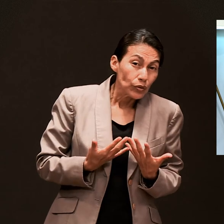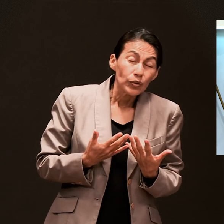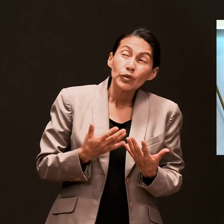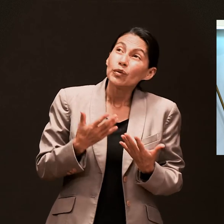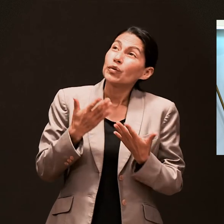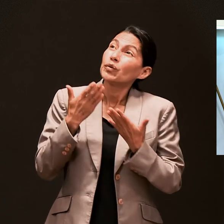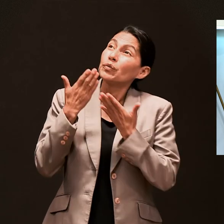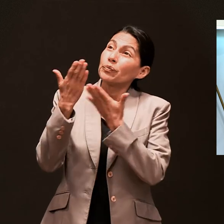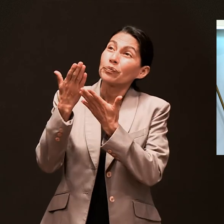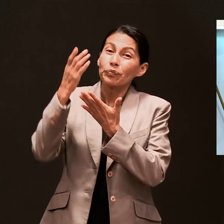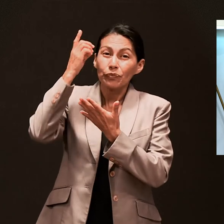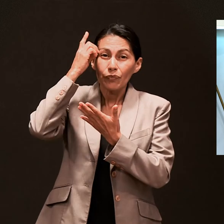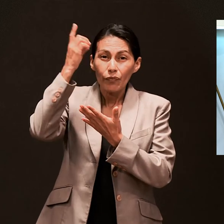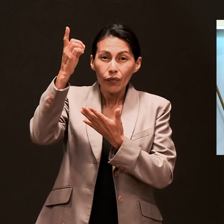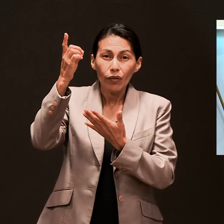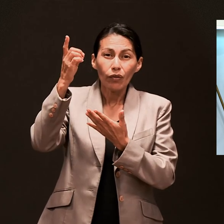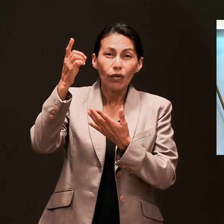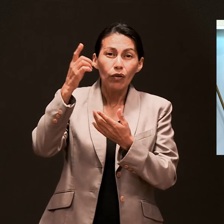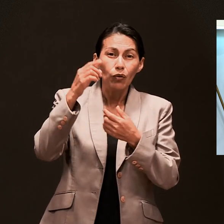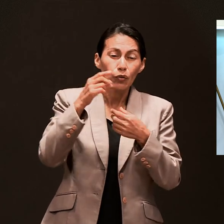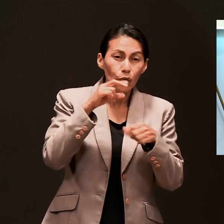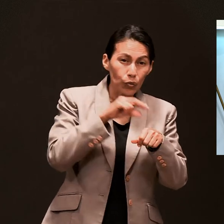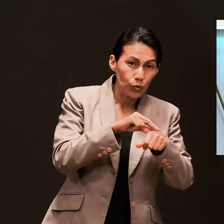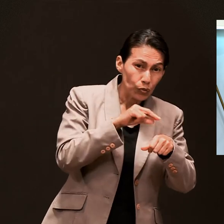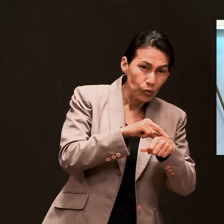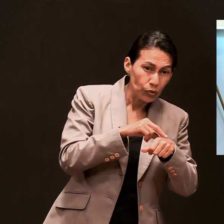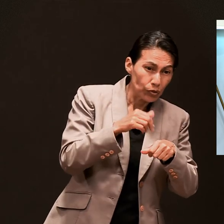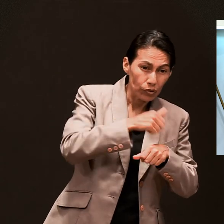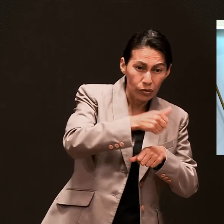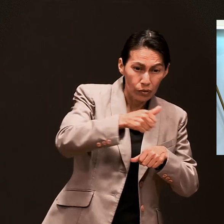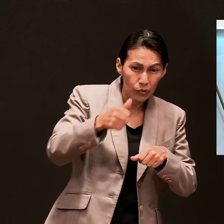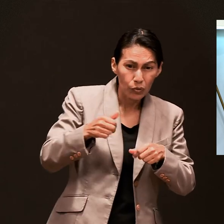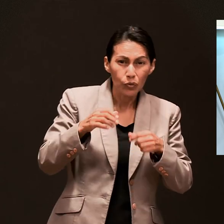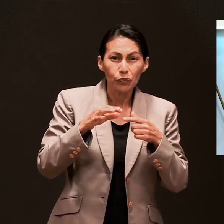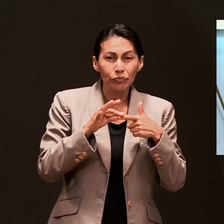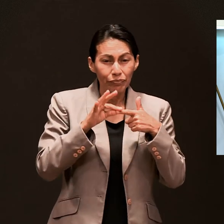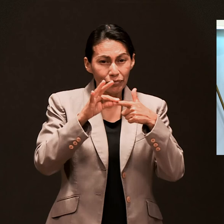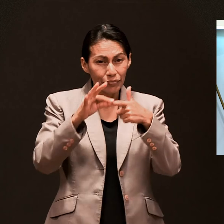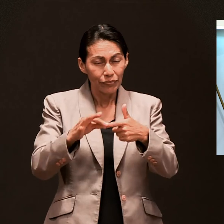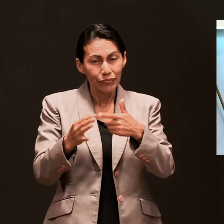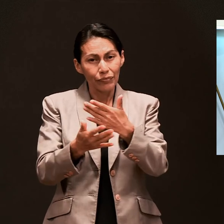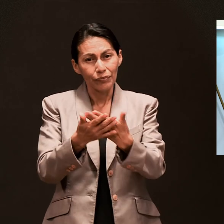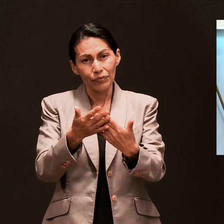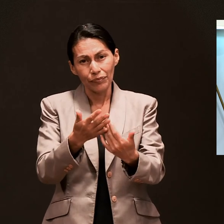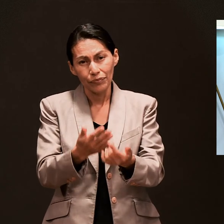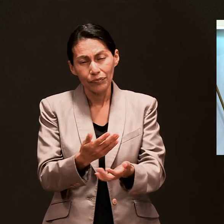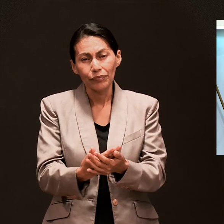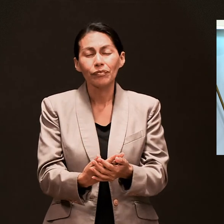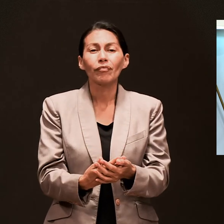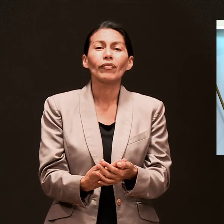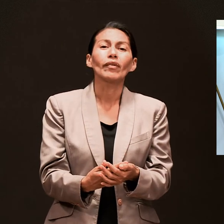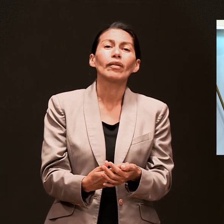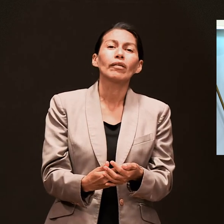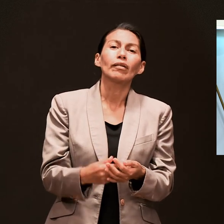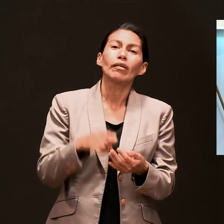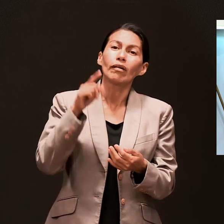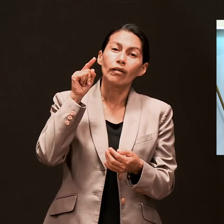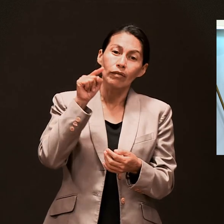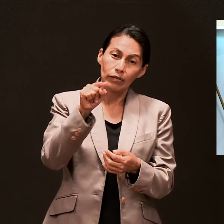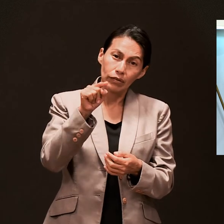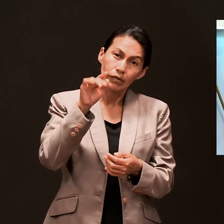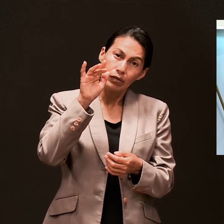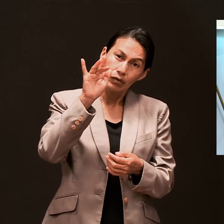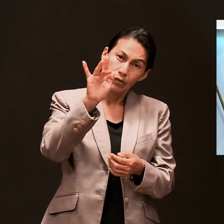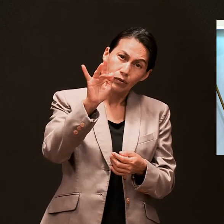ti fervientemente a Dios para que Dios dirija las manos de los médicos y